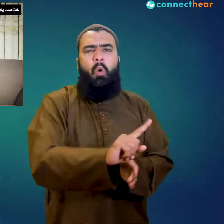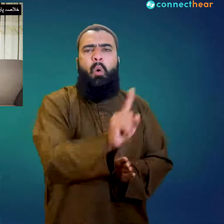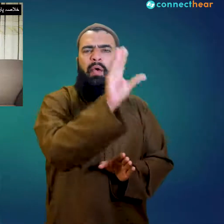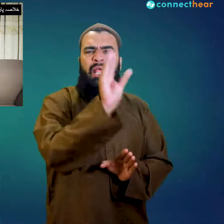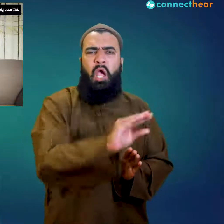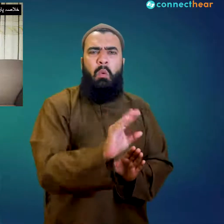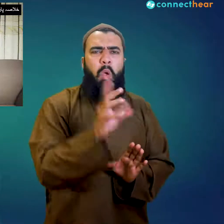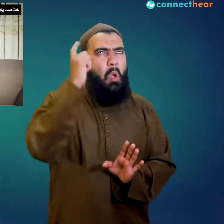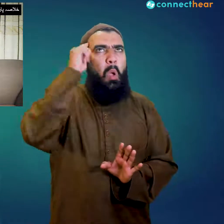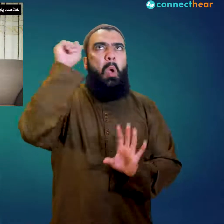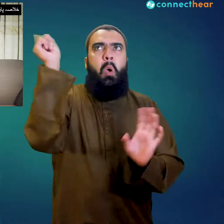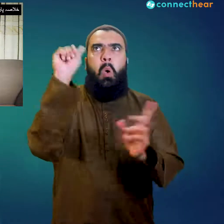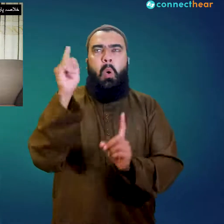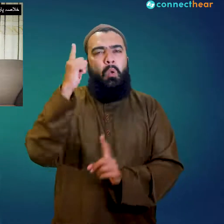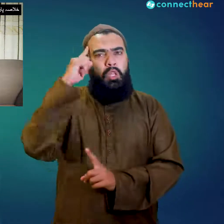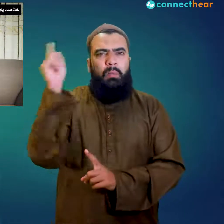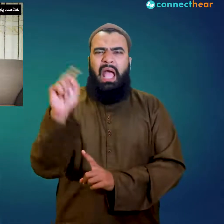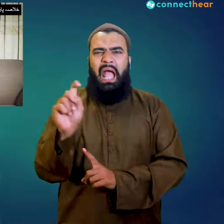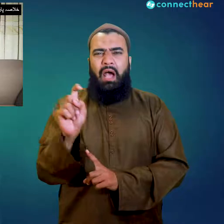خیال جو ہے وہ رکھا گیا ہے۔